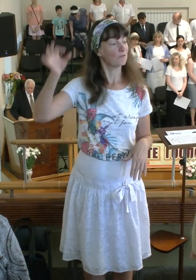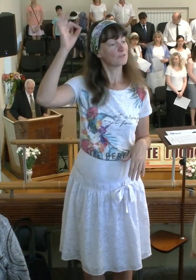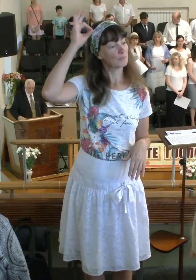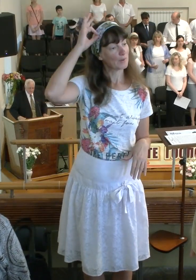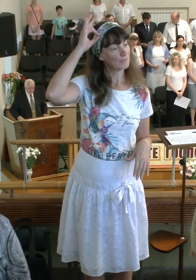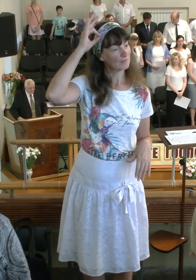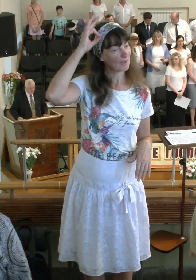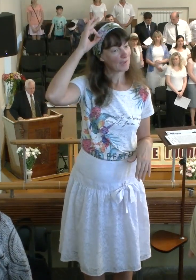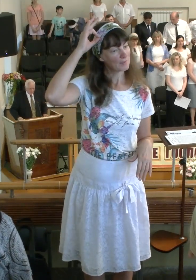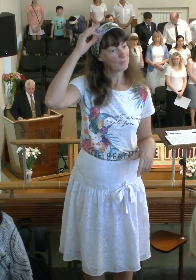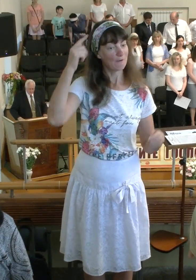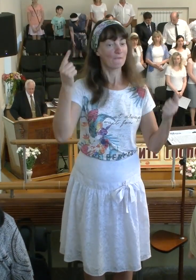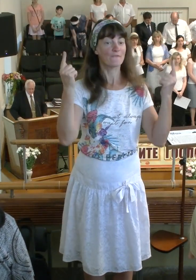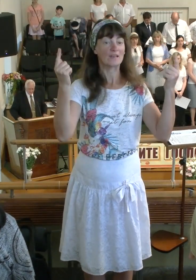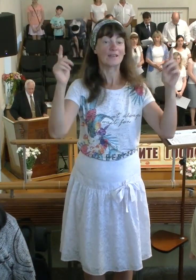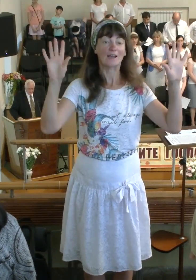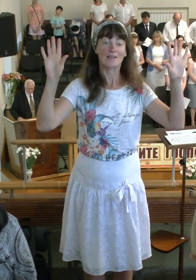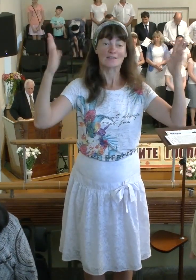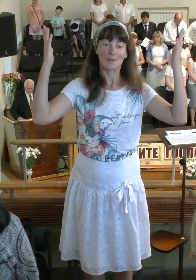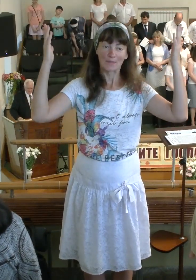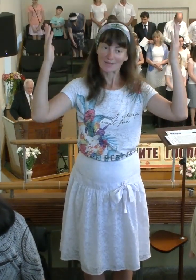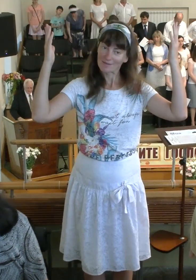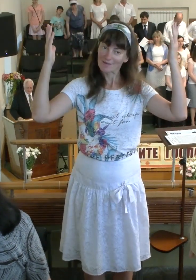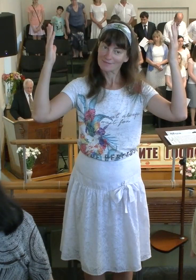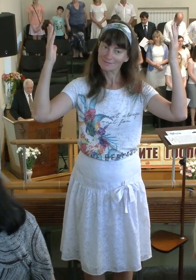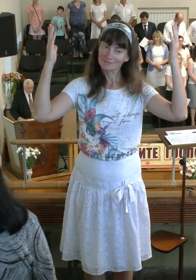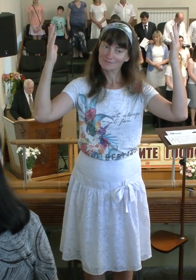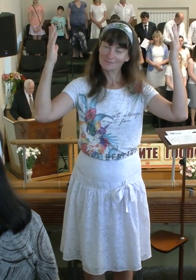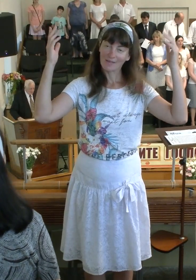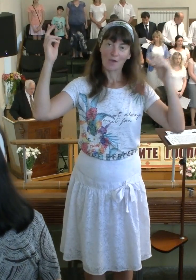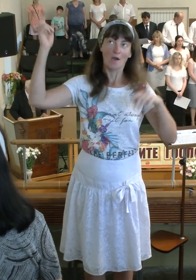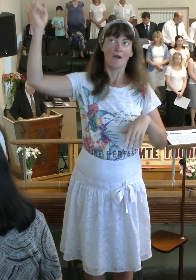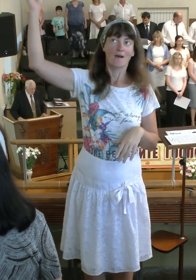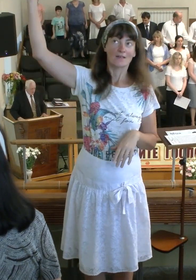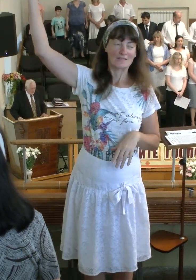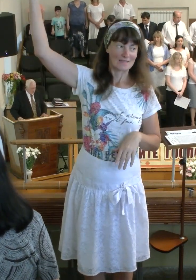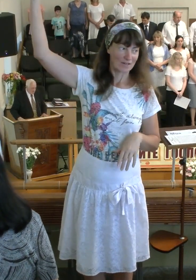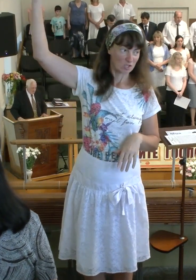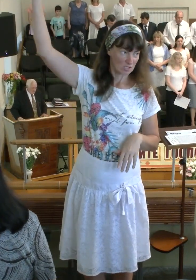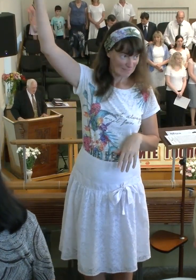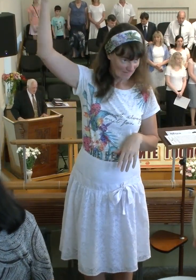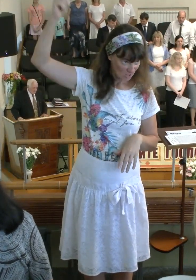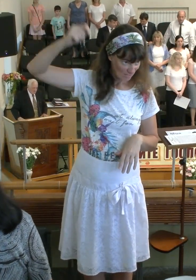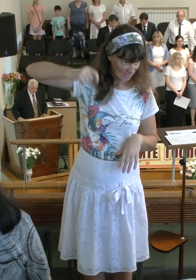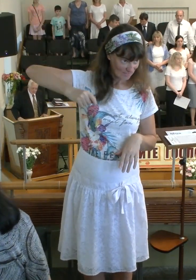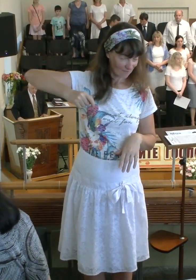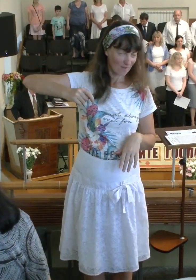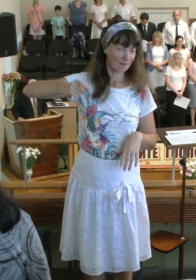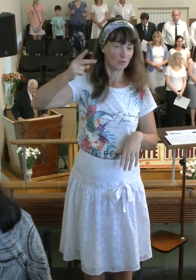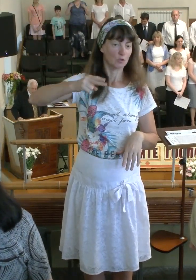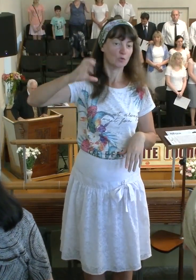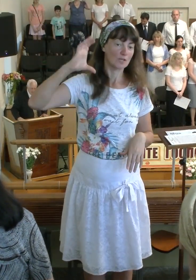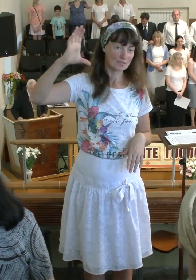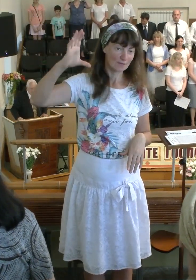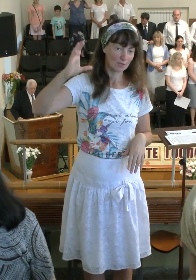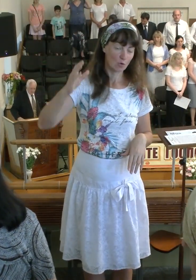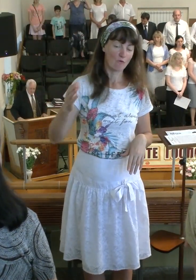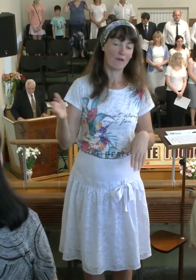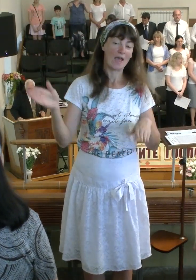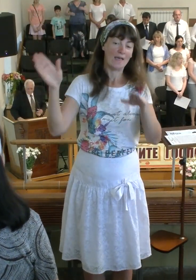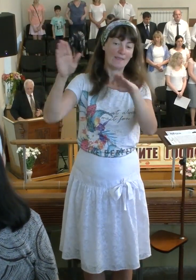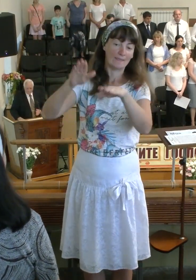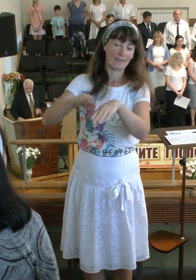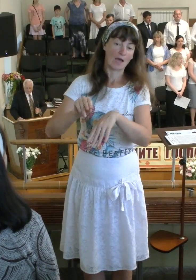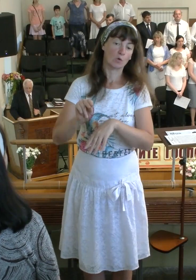вспоминаем такое великое событие сошествия Святого Духа на учеников.